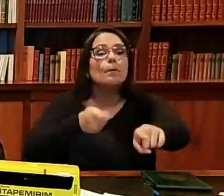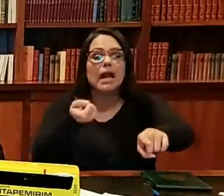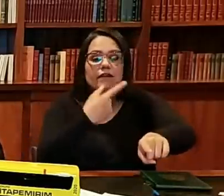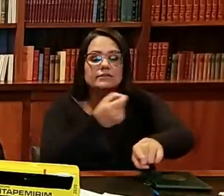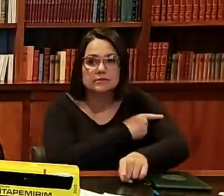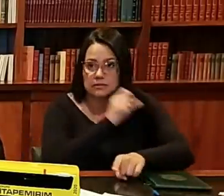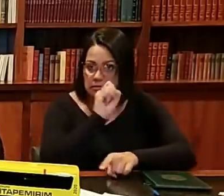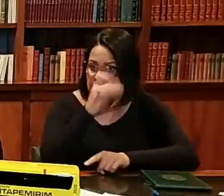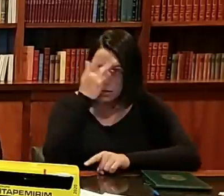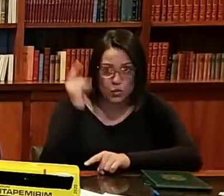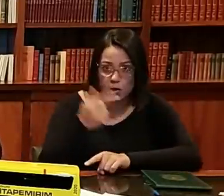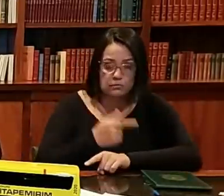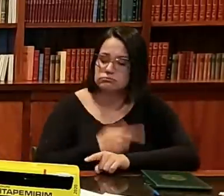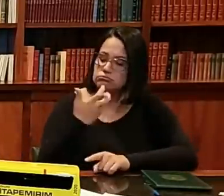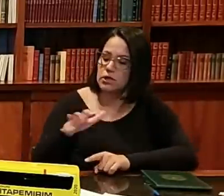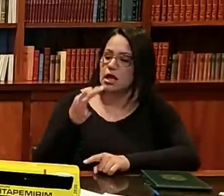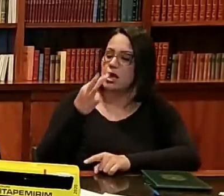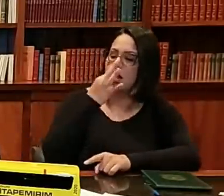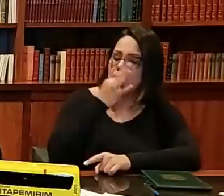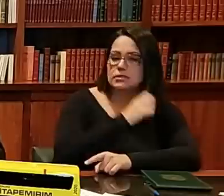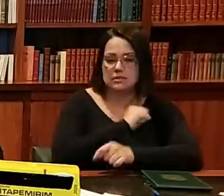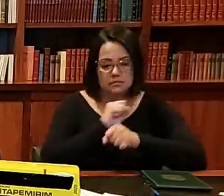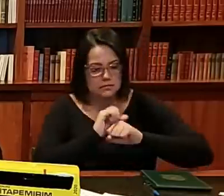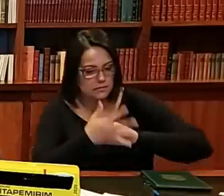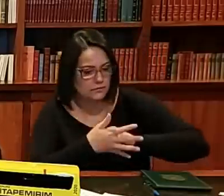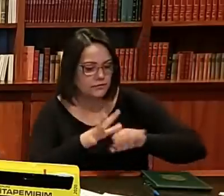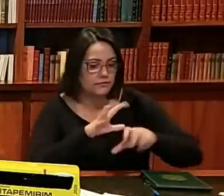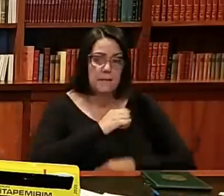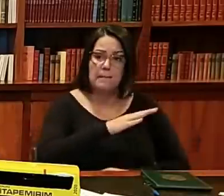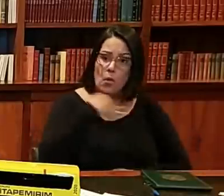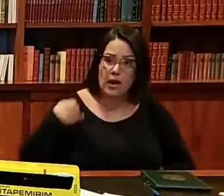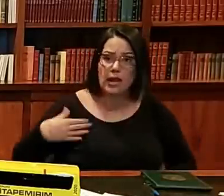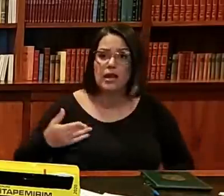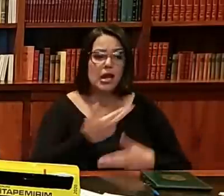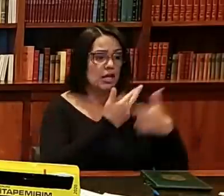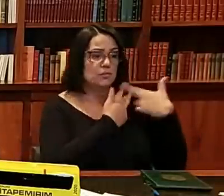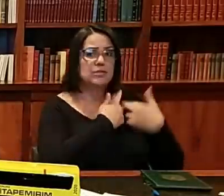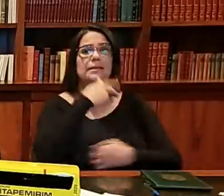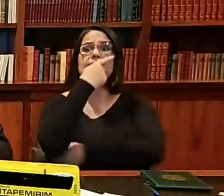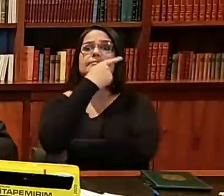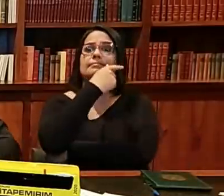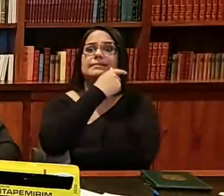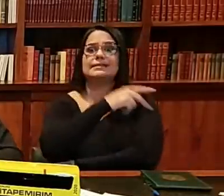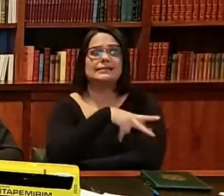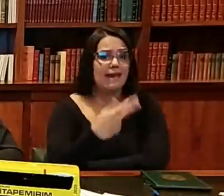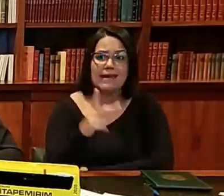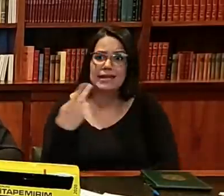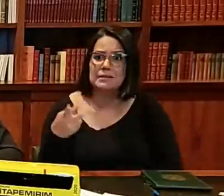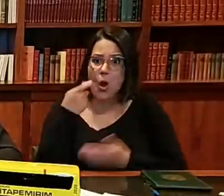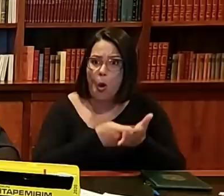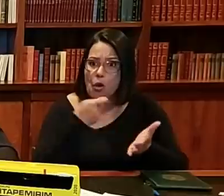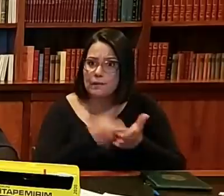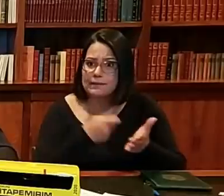tomar, tá? Se ele se contaminar e vier a falecer um dia, a responsabilidade é dele. Agora, forçar o cara a